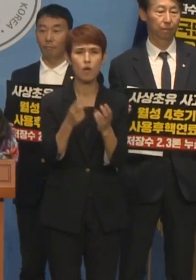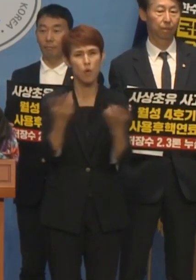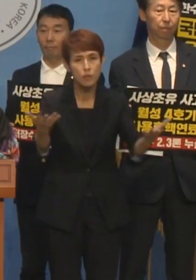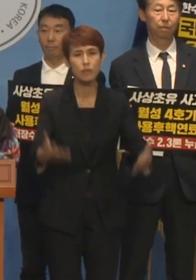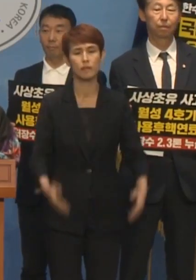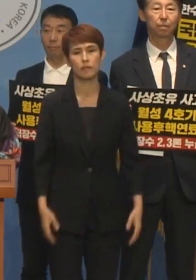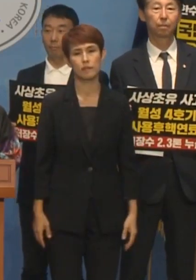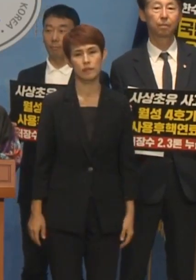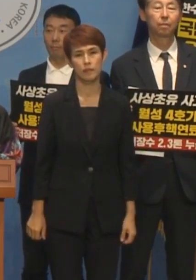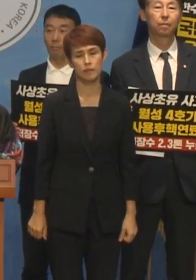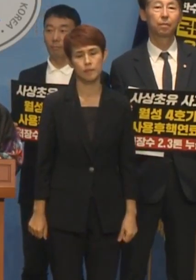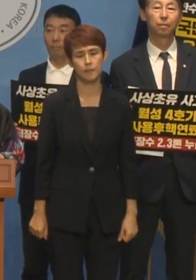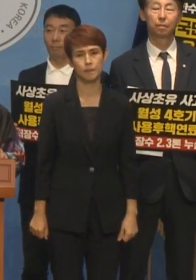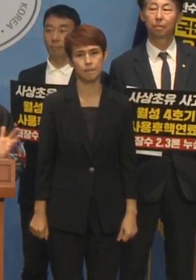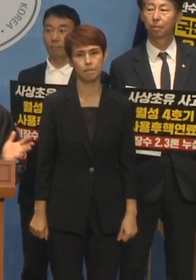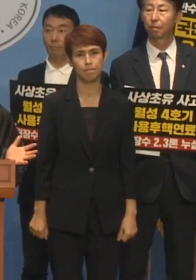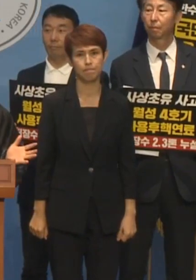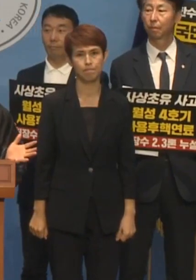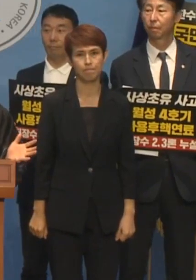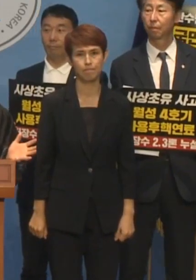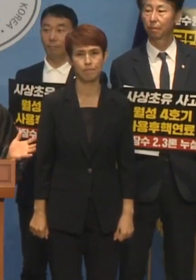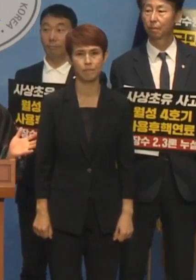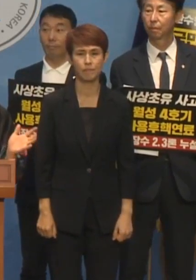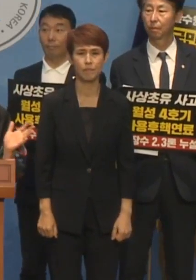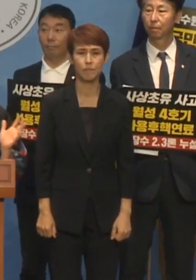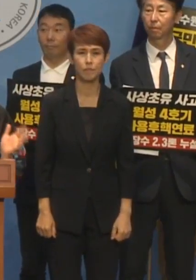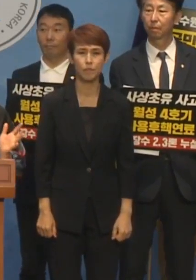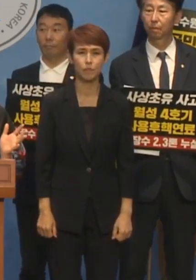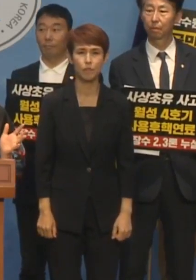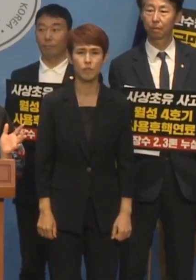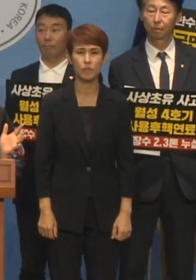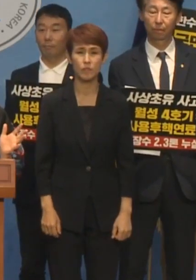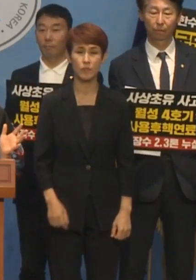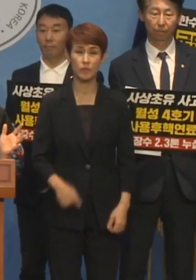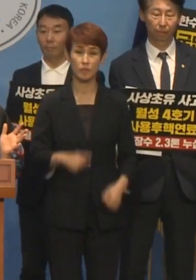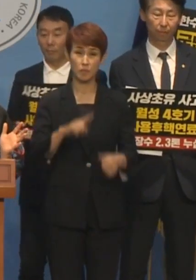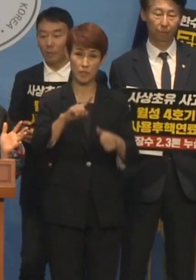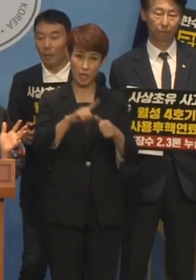겁니까? 지금 자연재해가 굉장합니다.